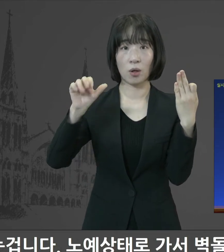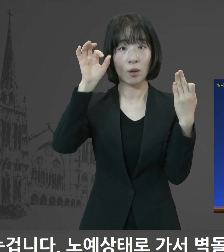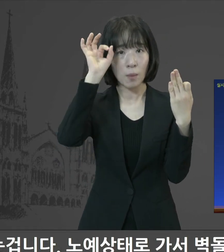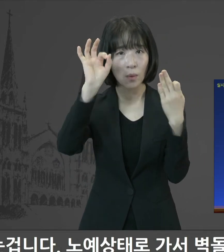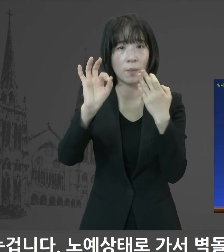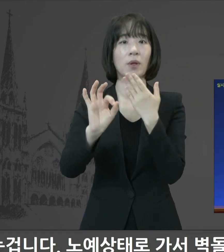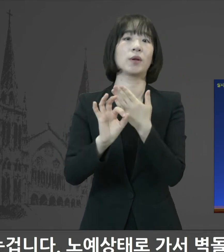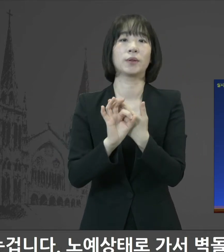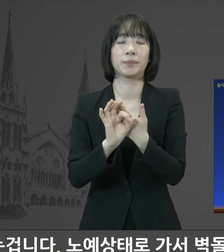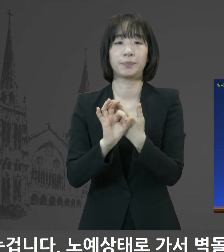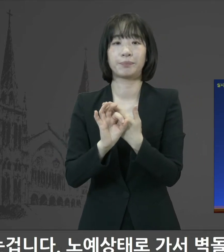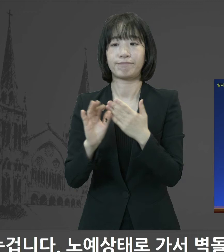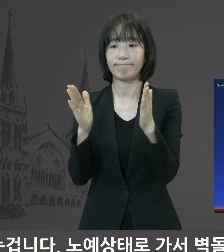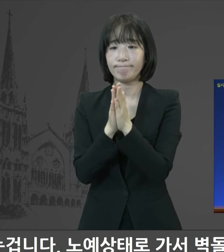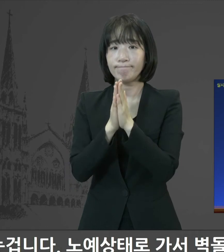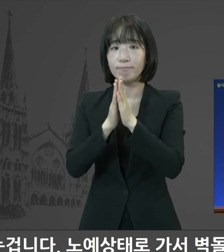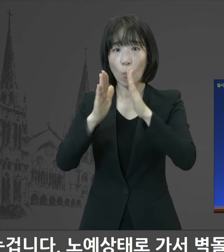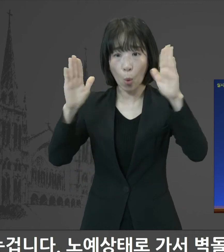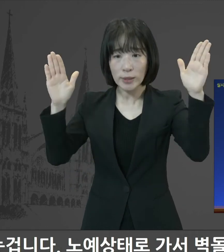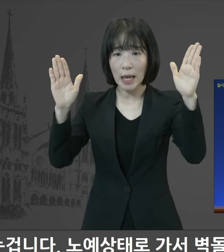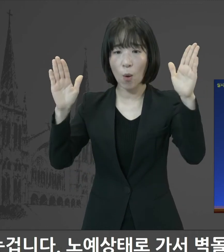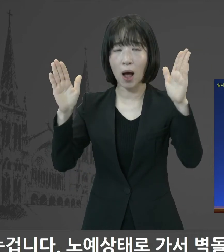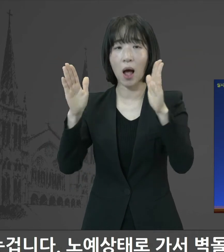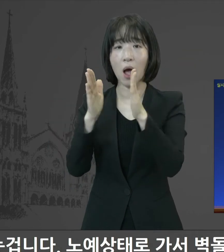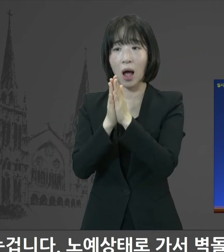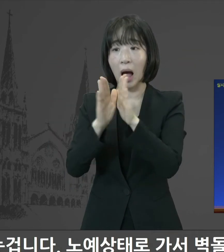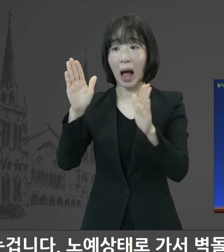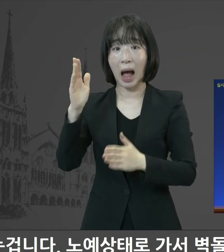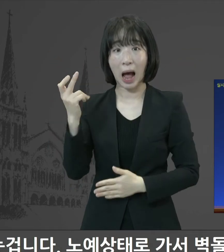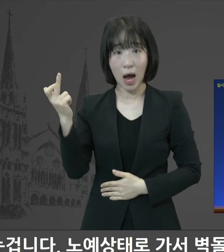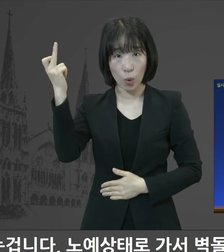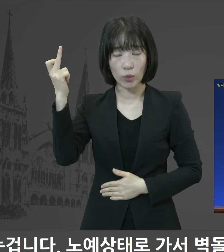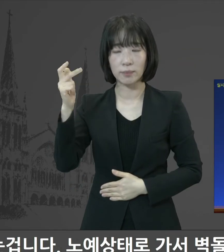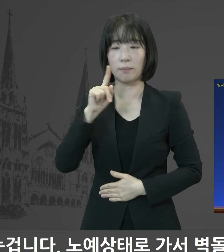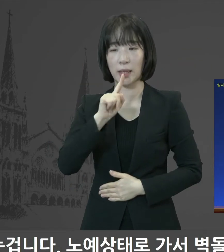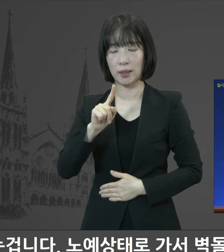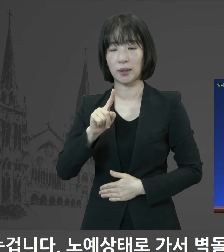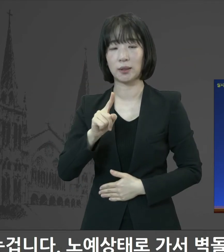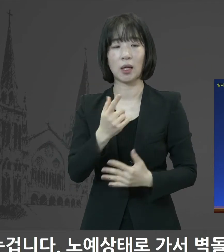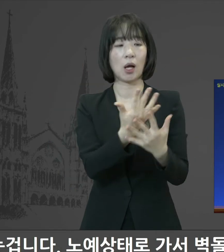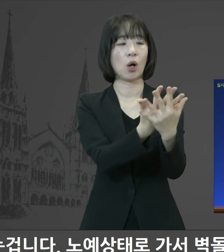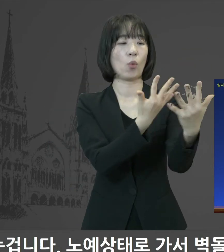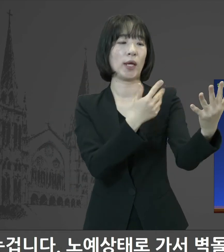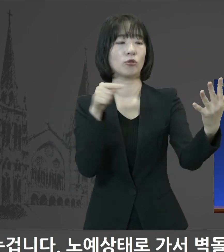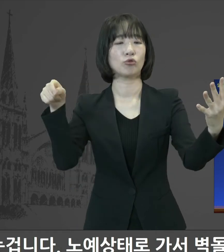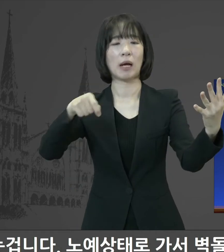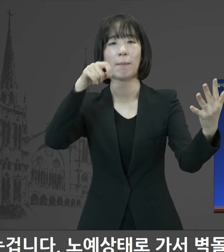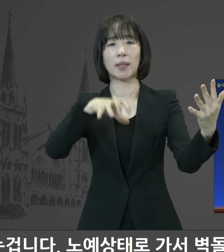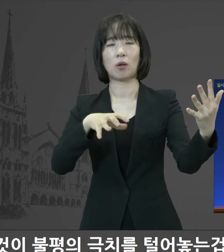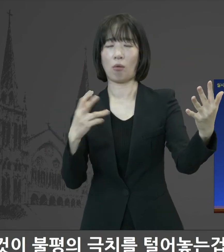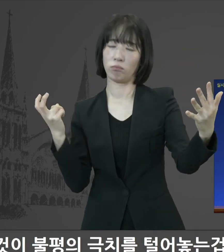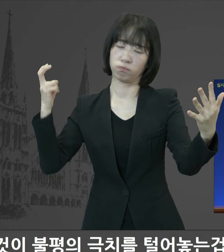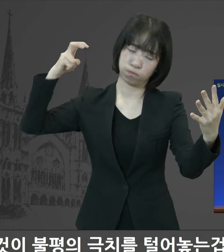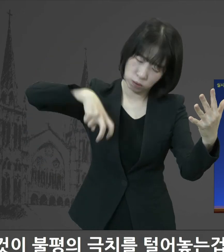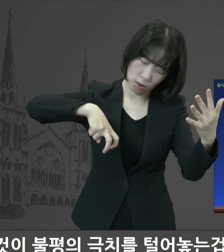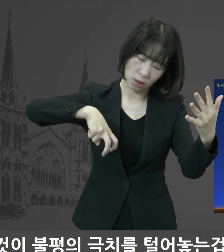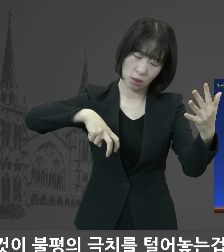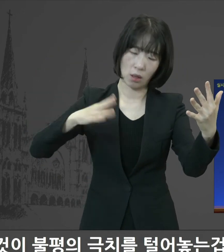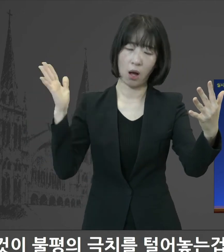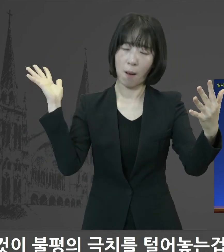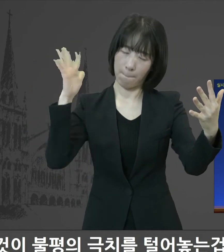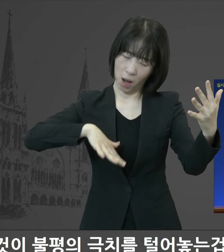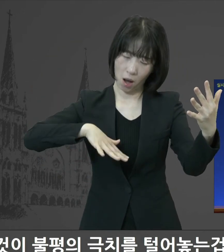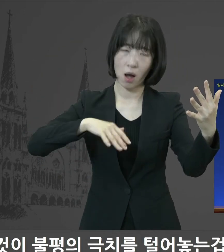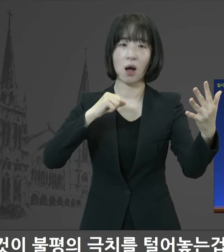중에 모세와 아론은 어떻게 하냐면 회중 앞에서 폭 꼬꾸라집니다.